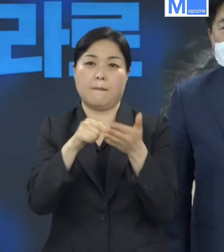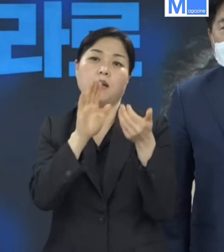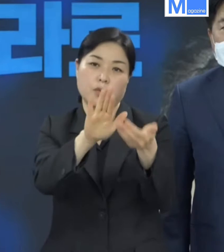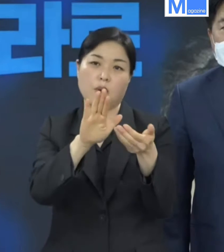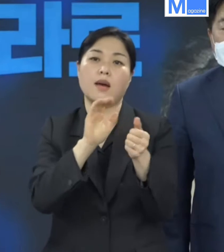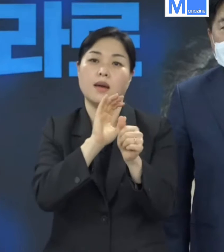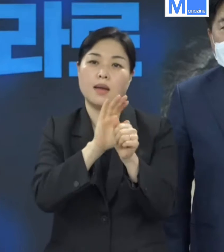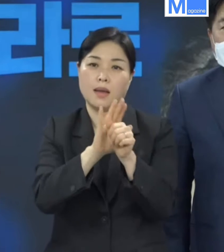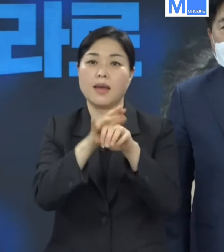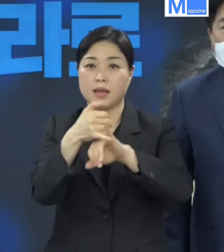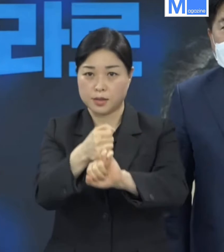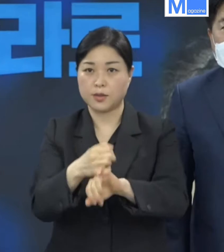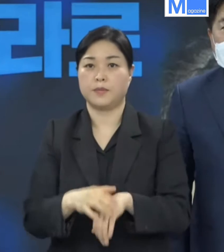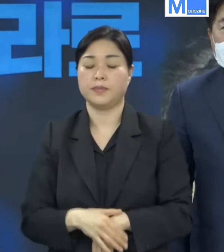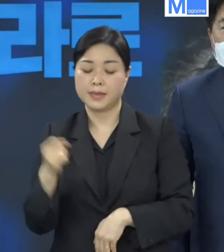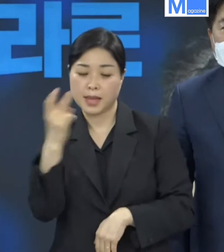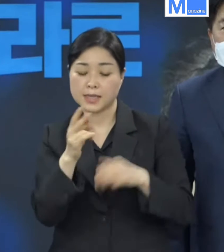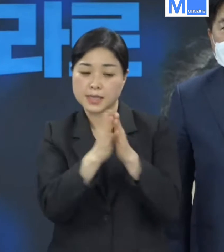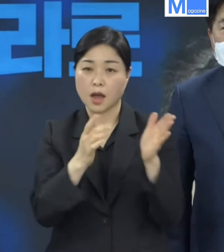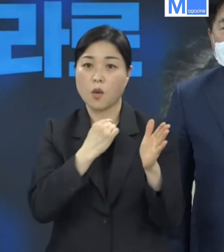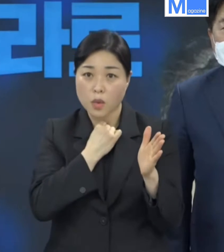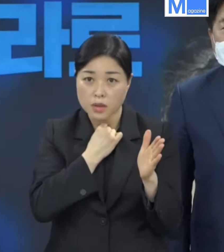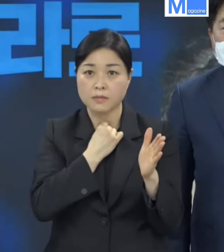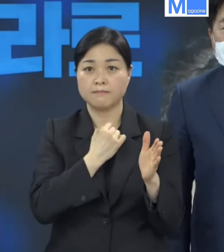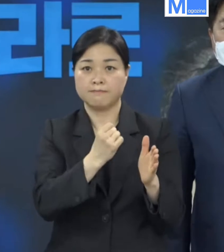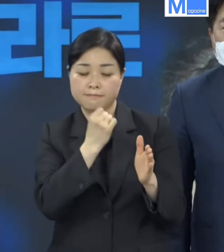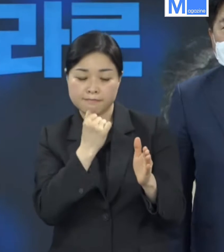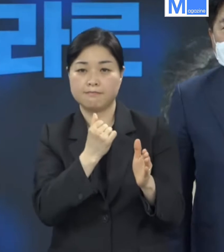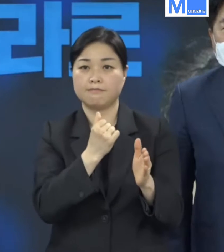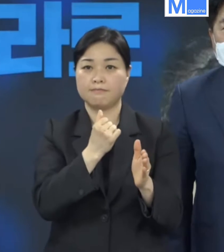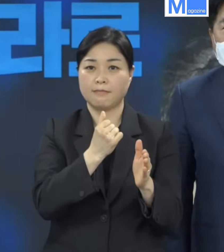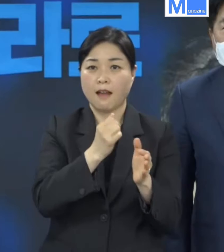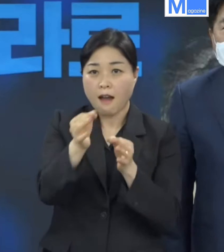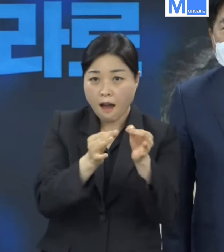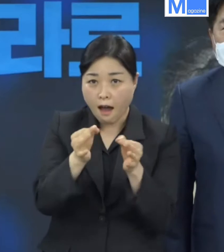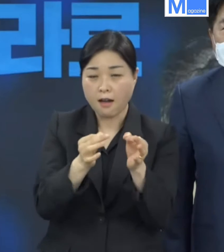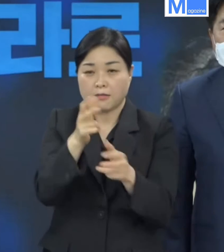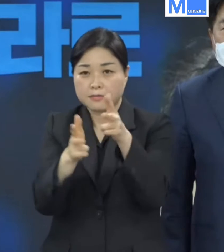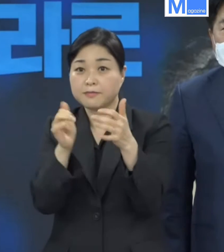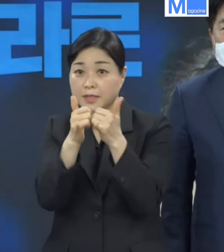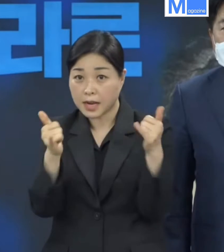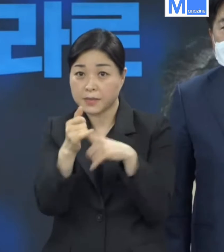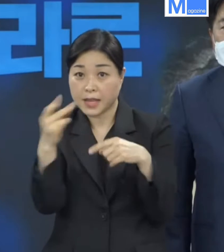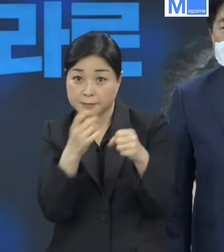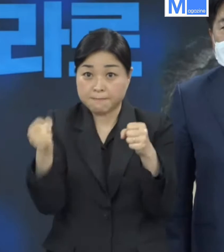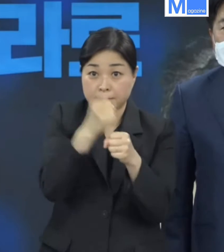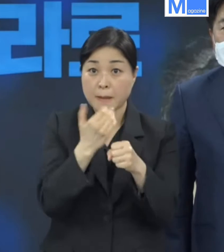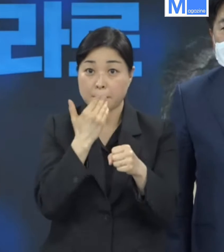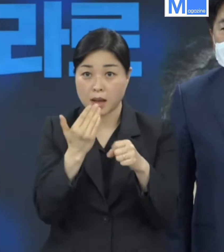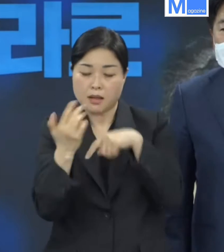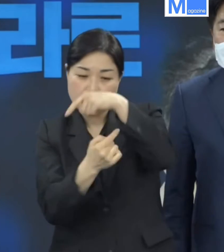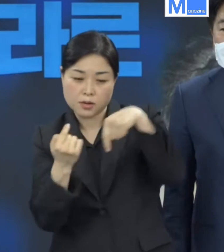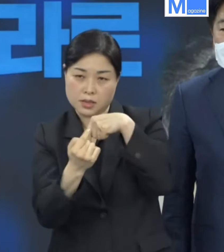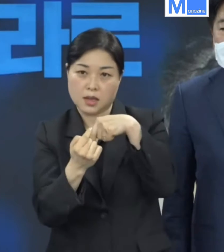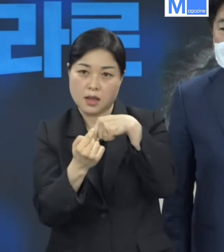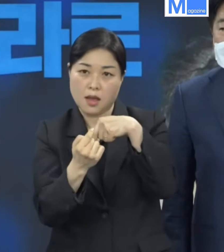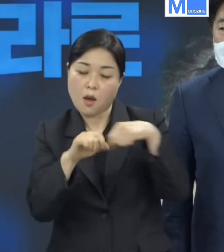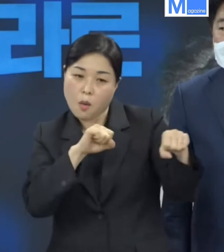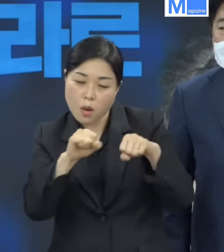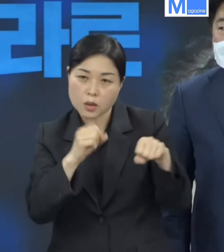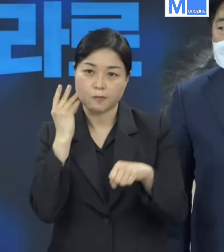소상공인 자영업자들이 다시 일어설 수 있도록 재기의 발판을 만들어서 경제활동을 다시 정상